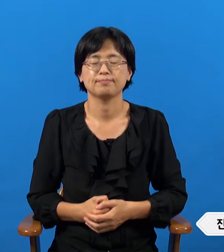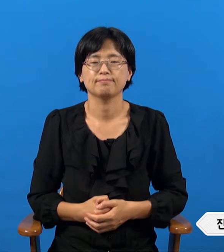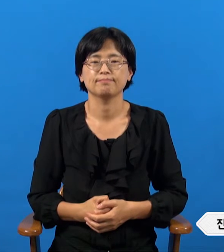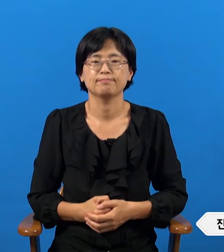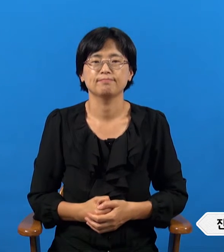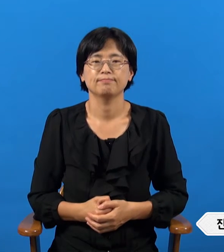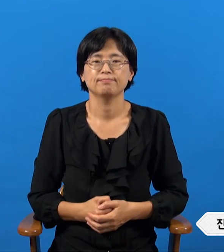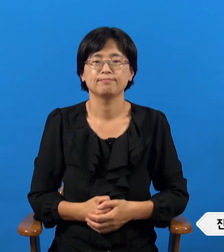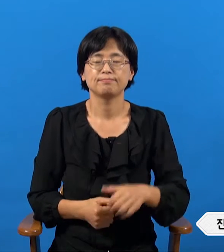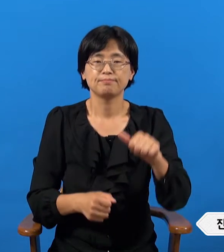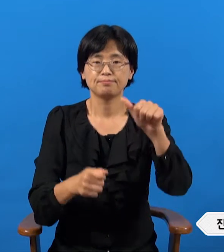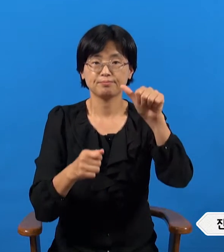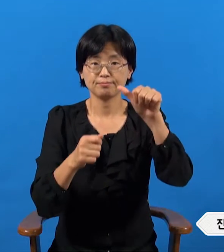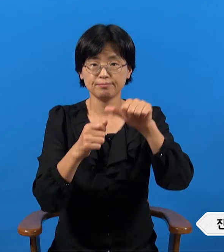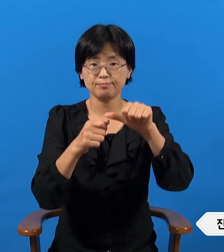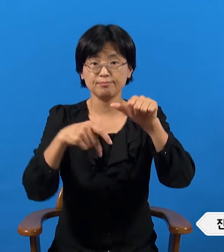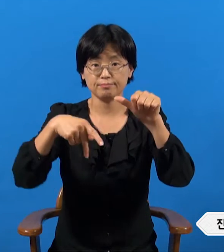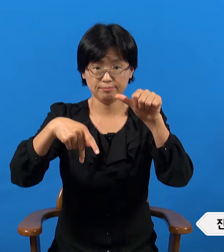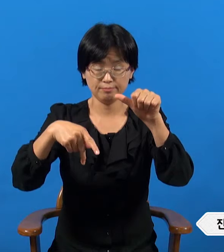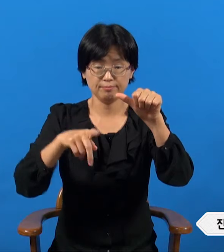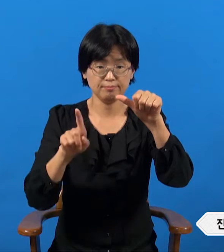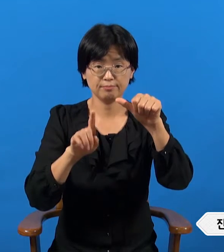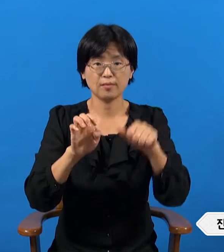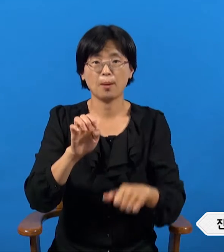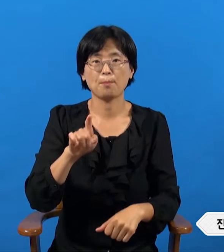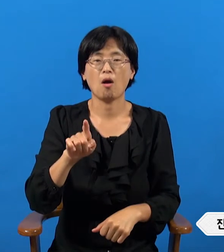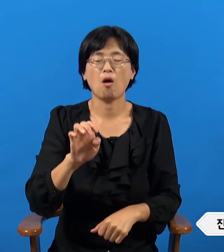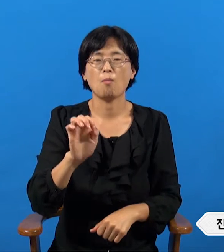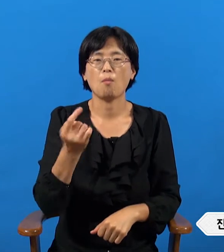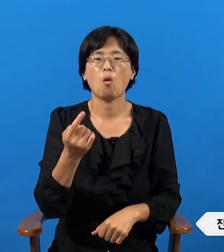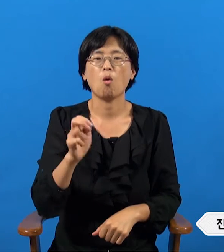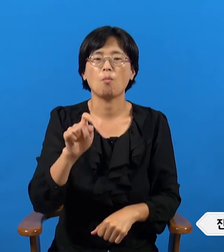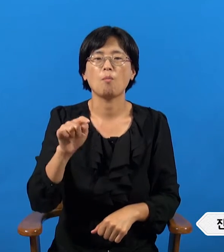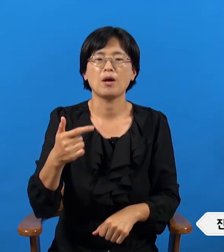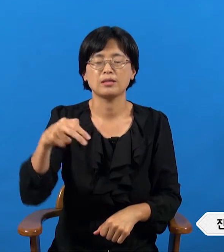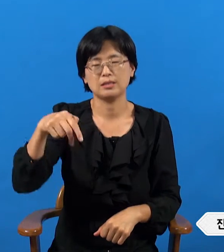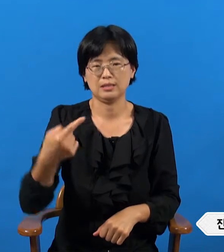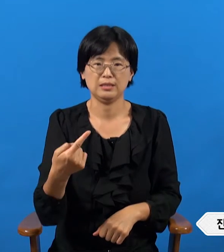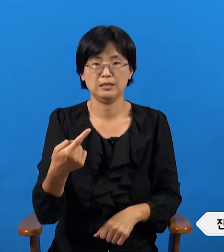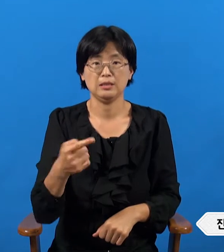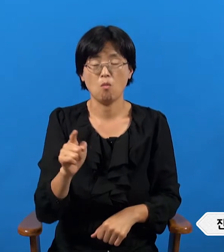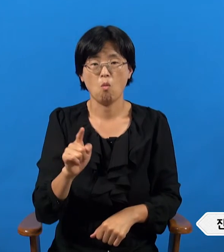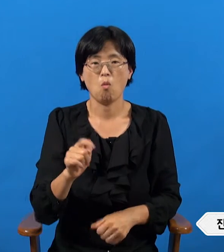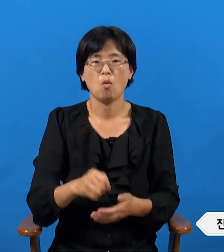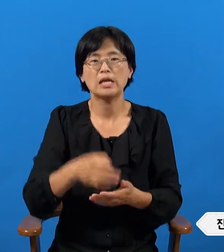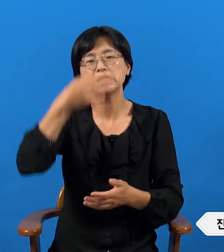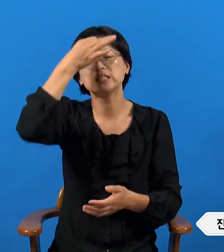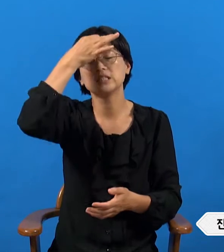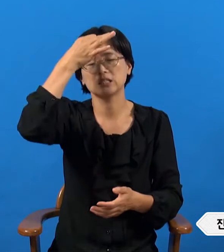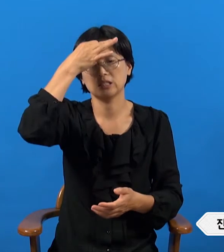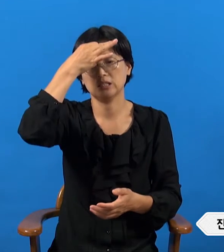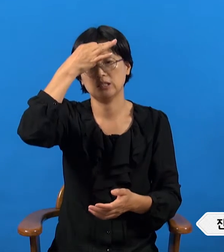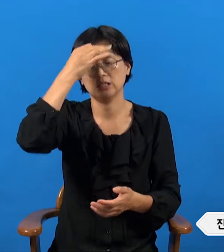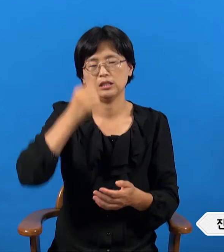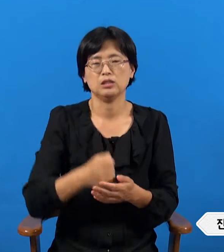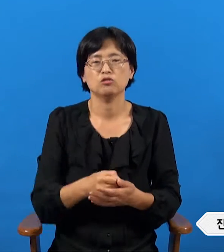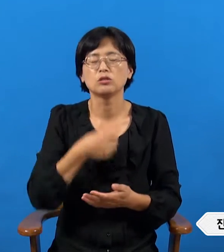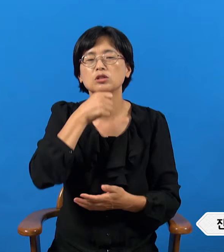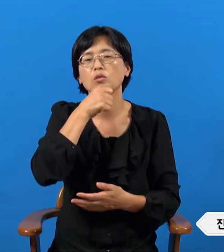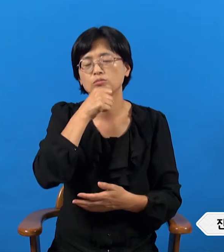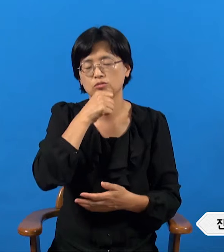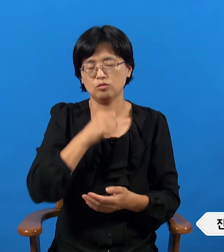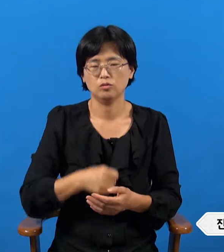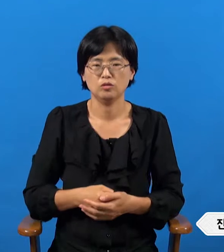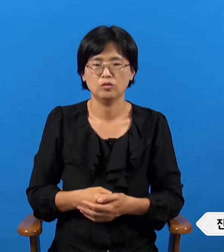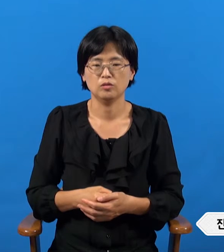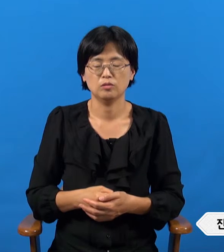다섯 번째는 퍼포먼스를 이야기합니다. 실력입니다. 능력입니다.